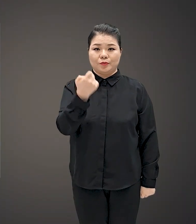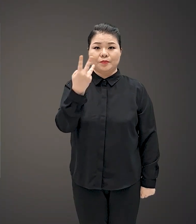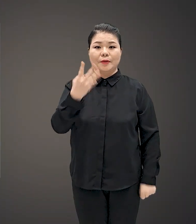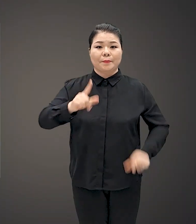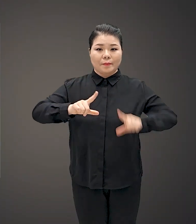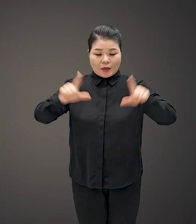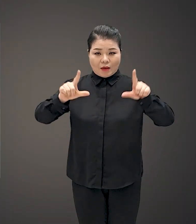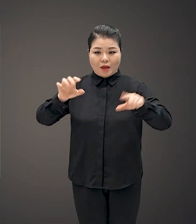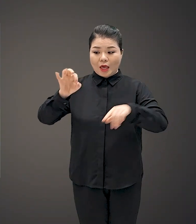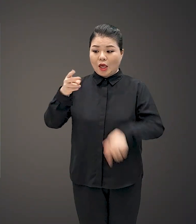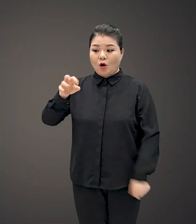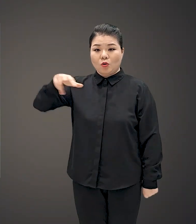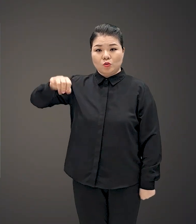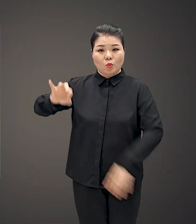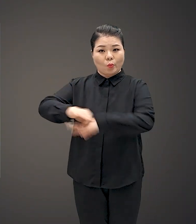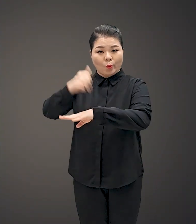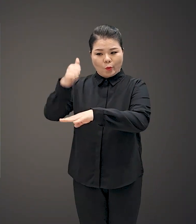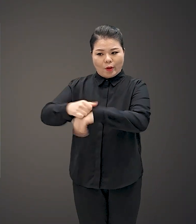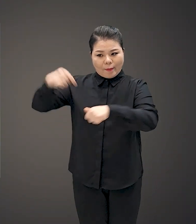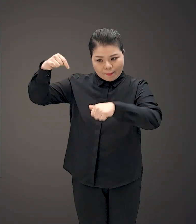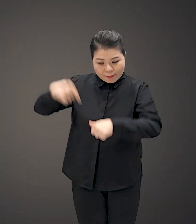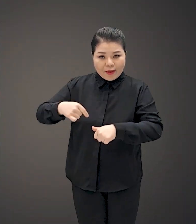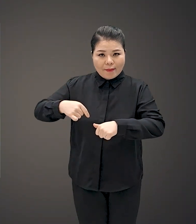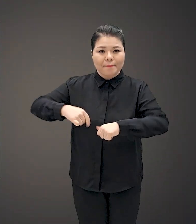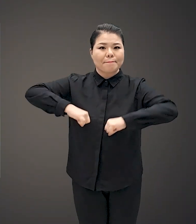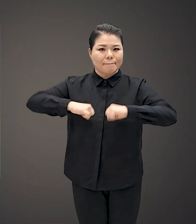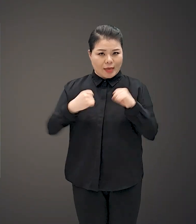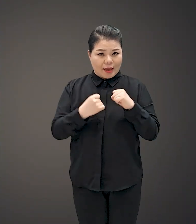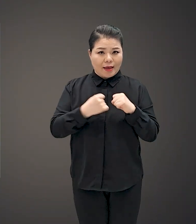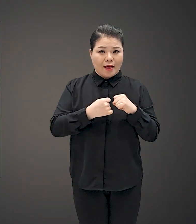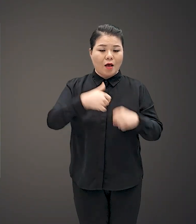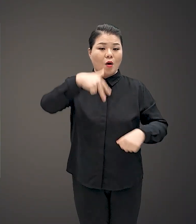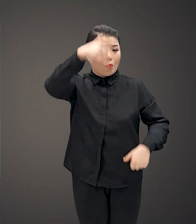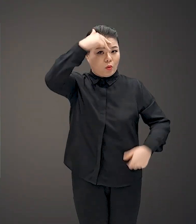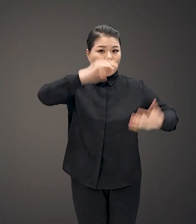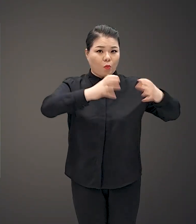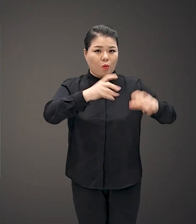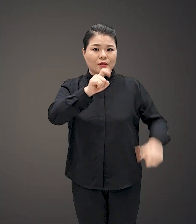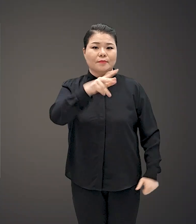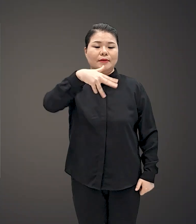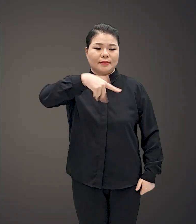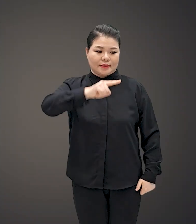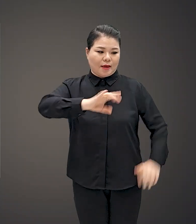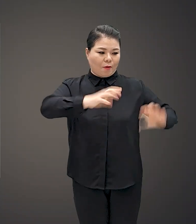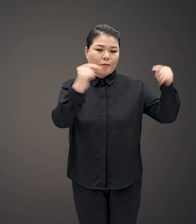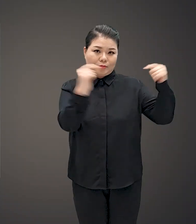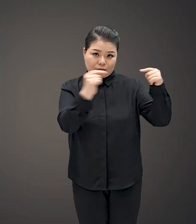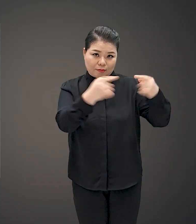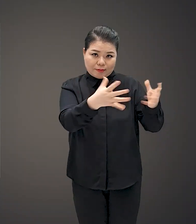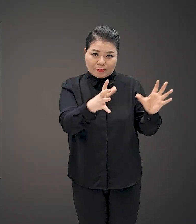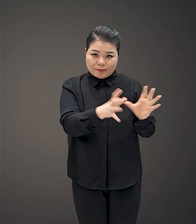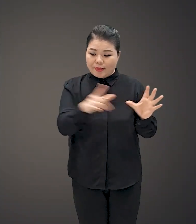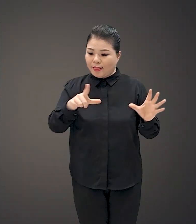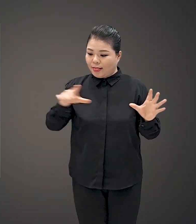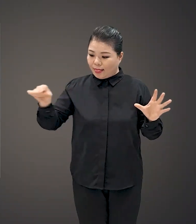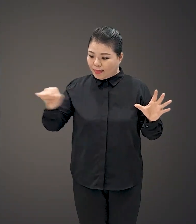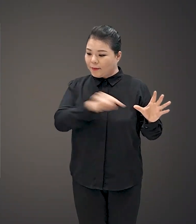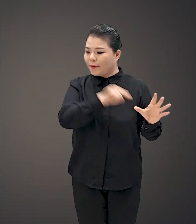1763년 개미년 영조의 명을 받잡고 조선 후기 11차 통신사가 일본을 향해 떠났다.